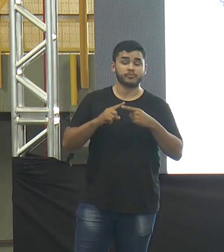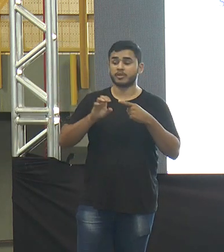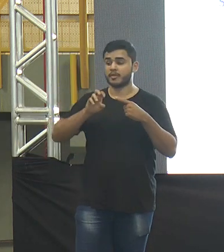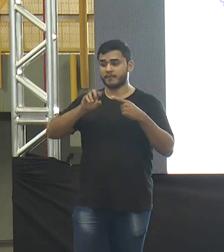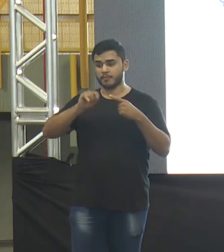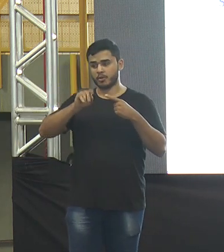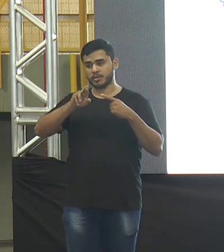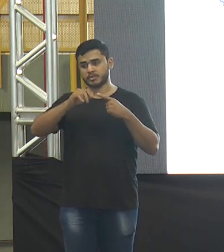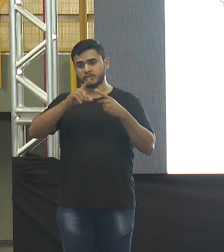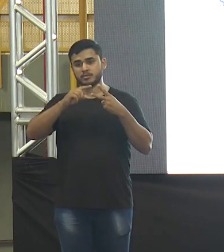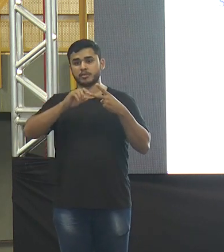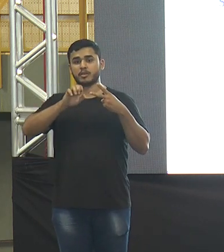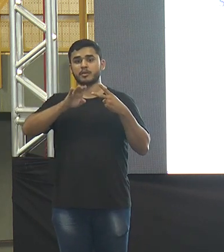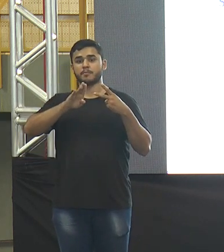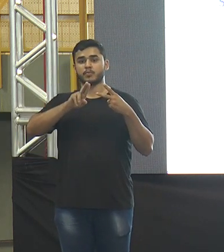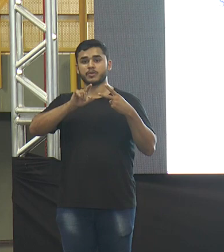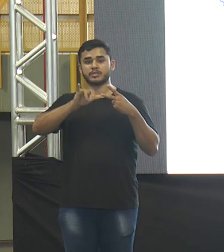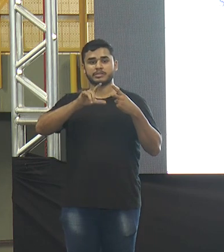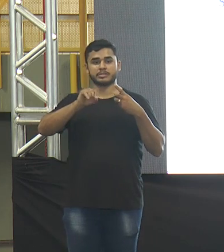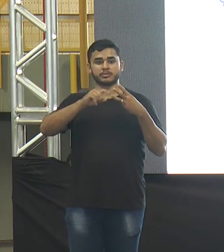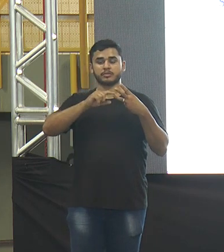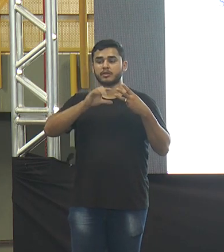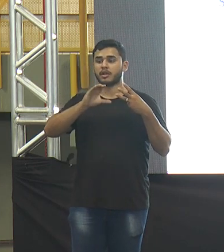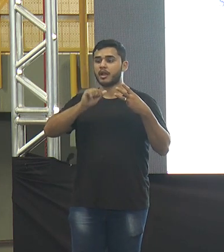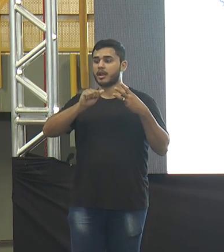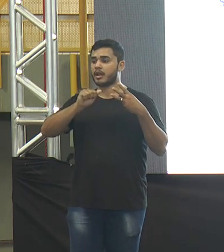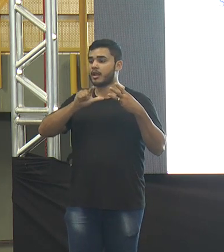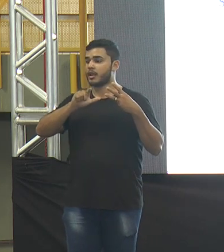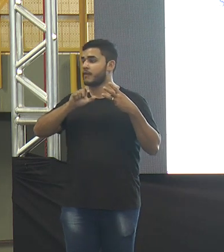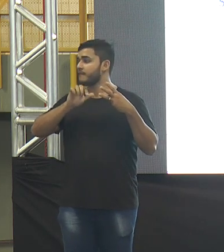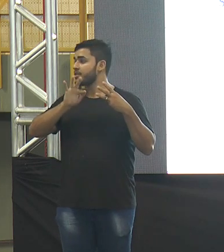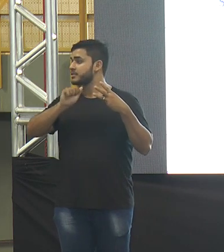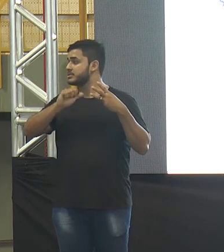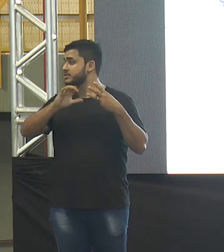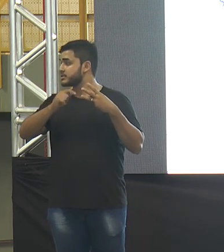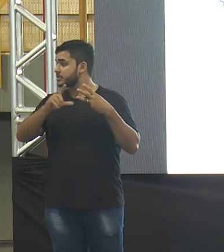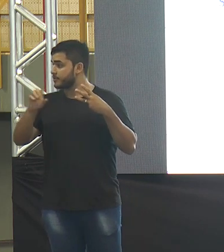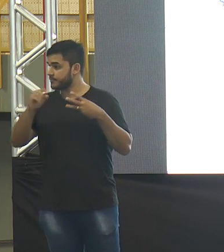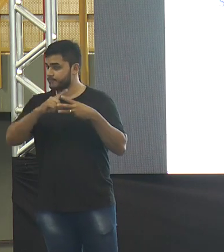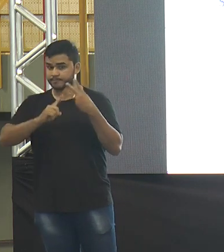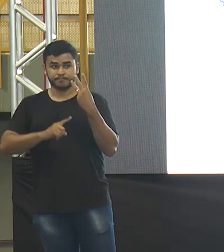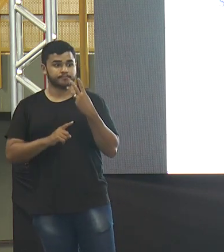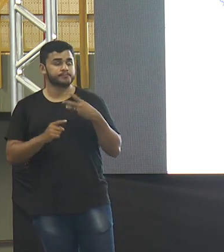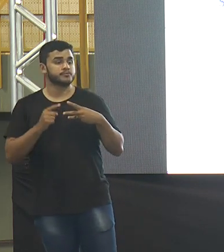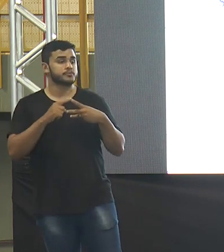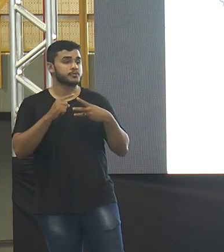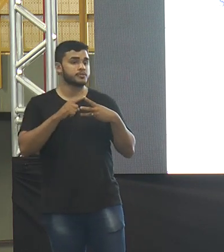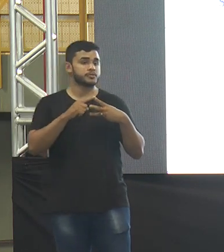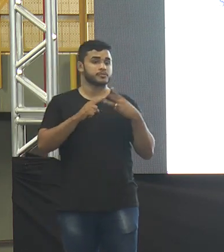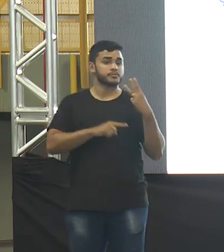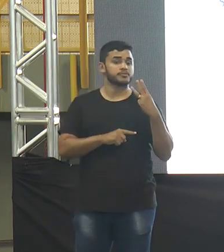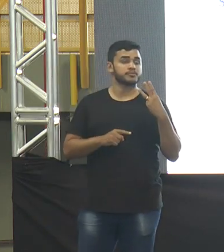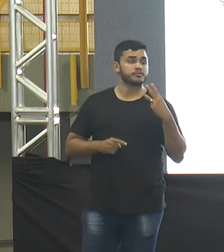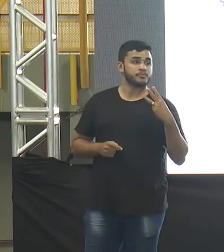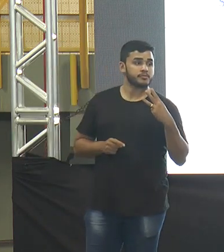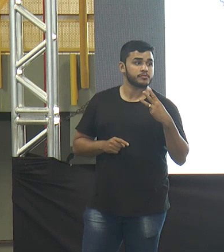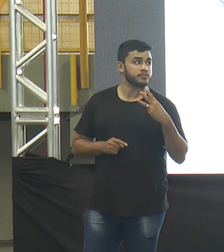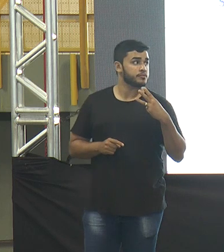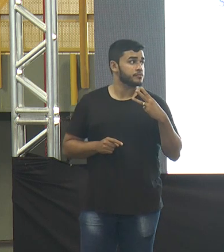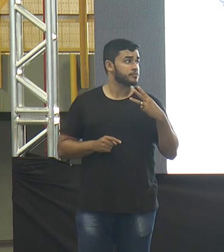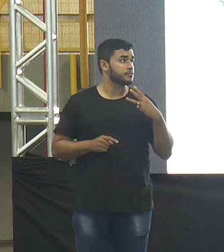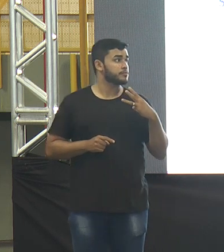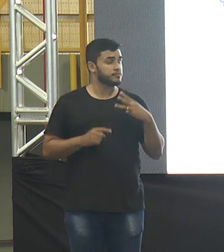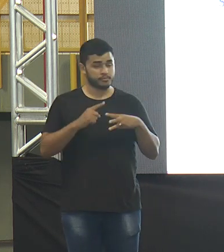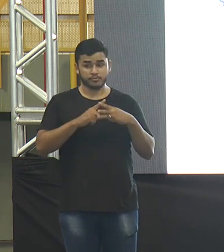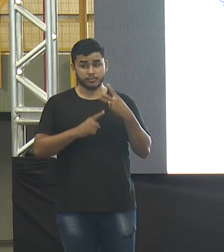Evaporação, ebulição e calefação. Como é que a gente pode classificar evaporação, ebulição e calefação?